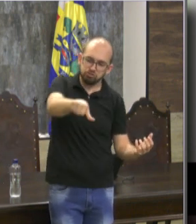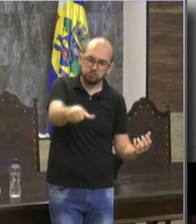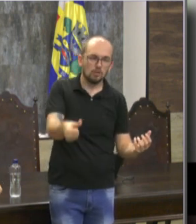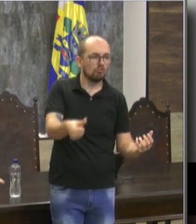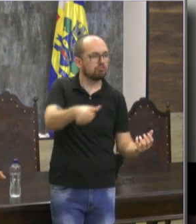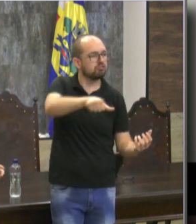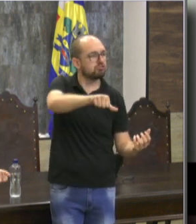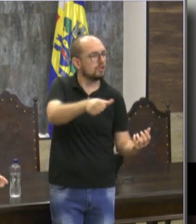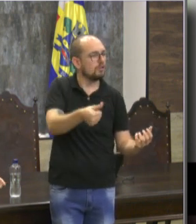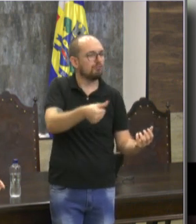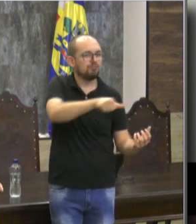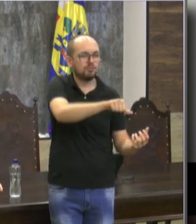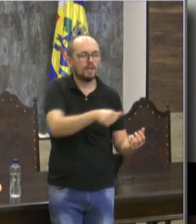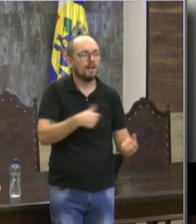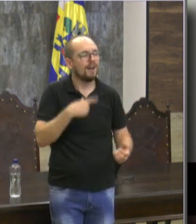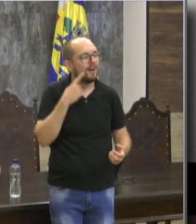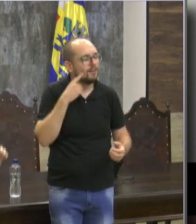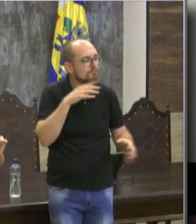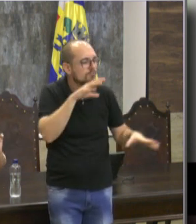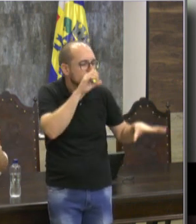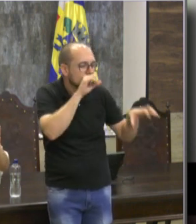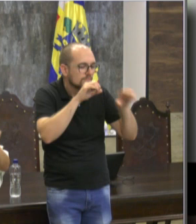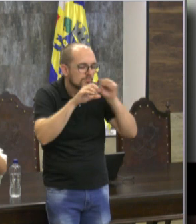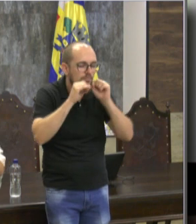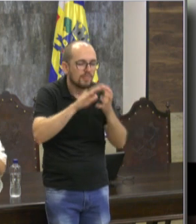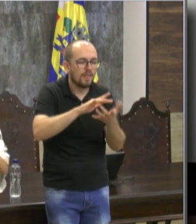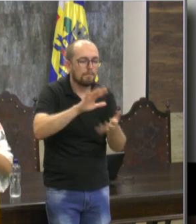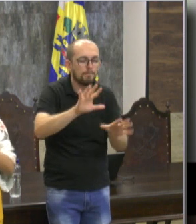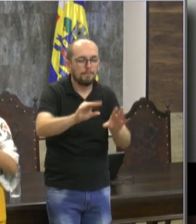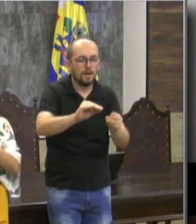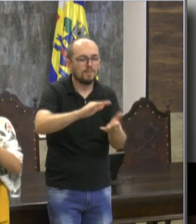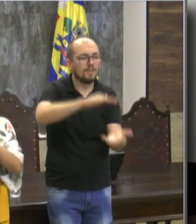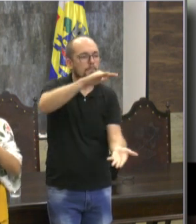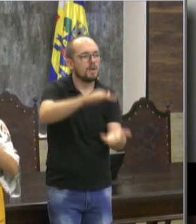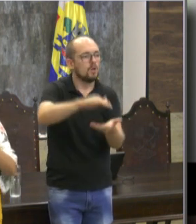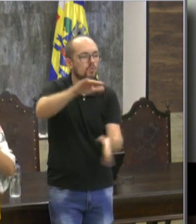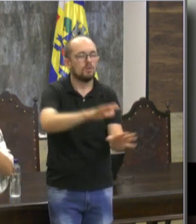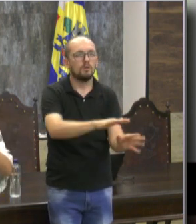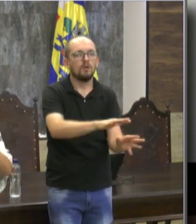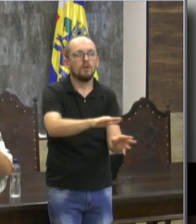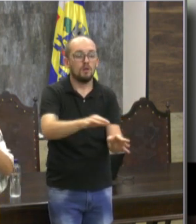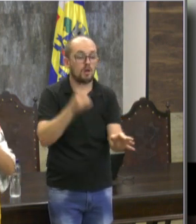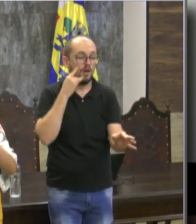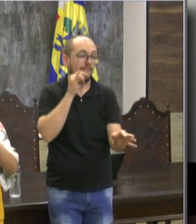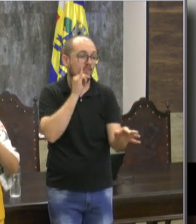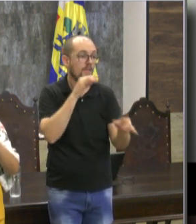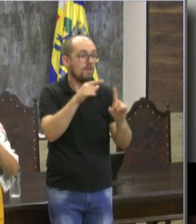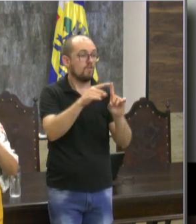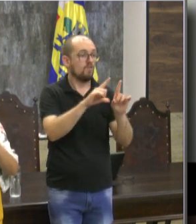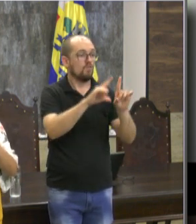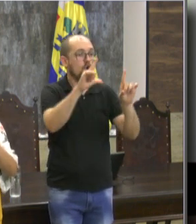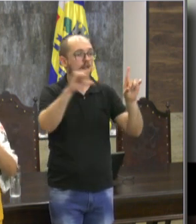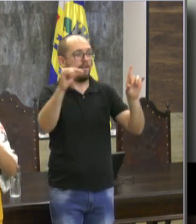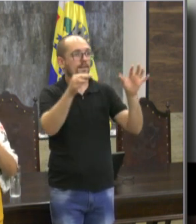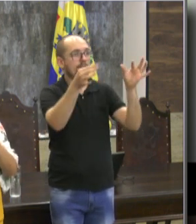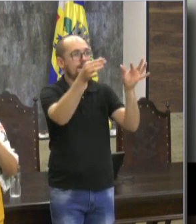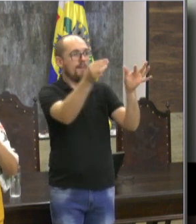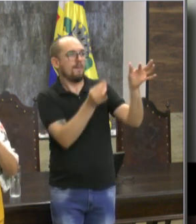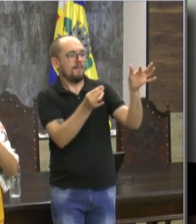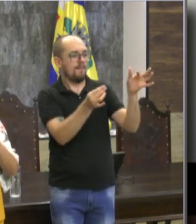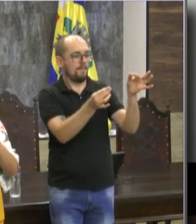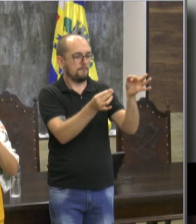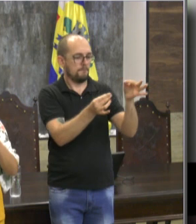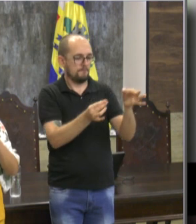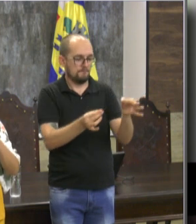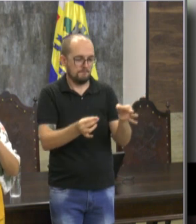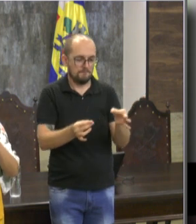ciências e matemática explorando o jardim da escola. E aí a gente vai lá e tira um pedaço da folha. A gente vai tirar essa folha aqui,